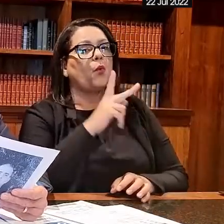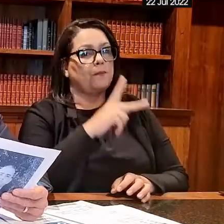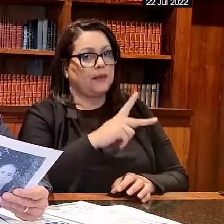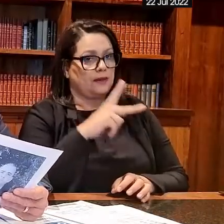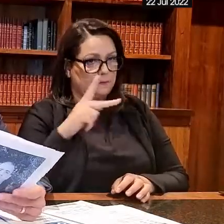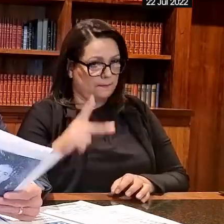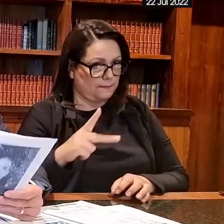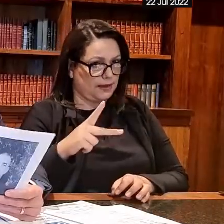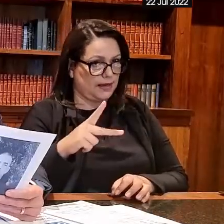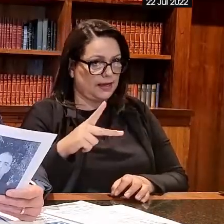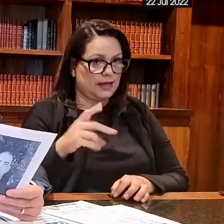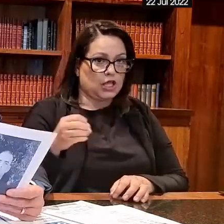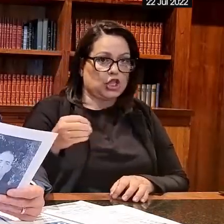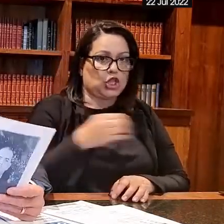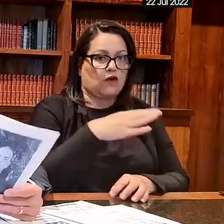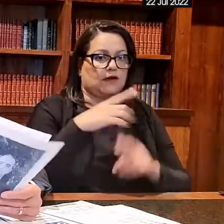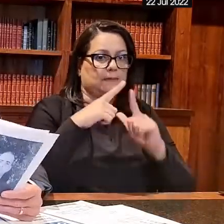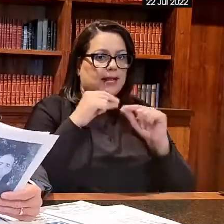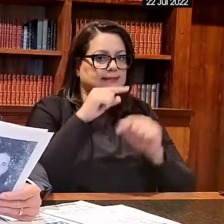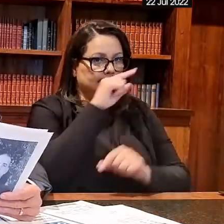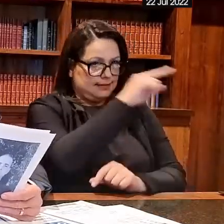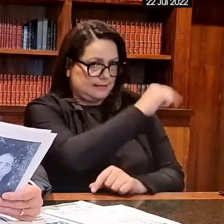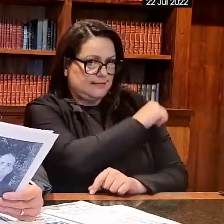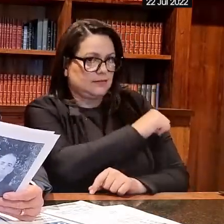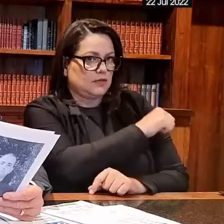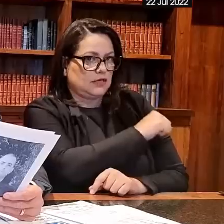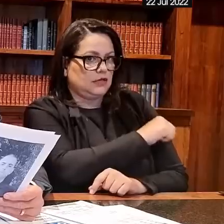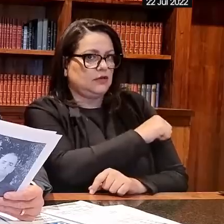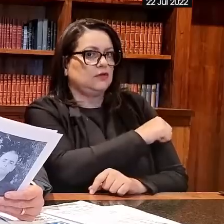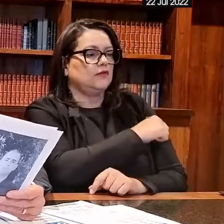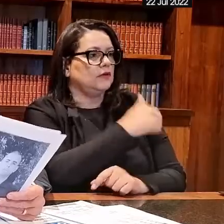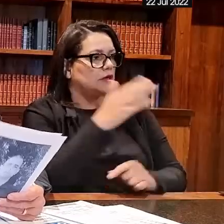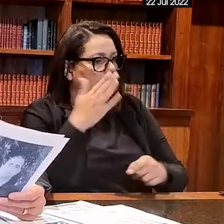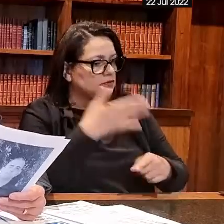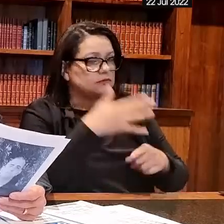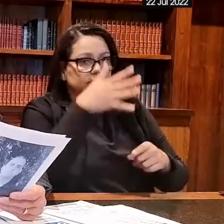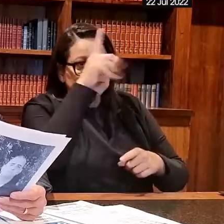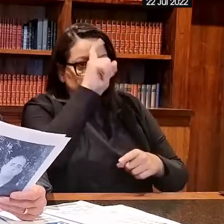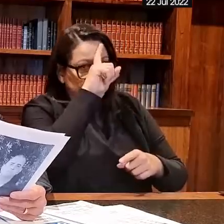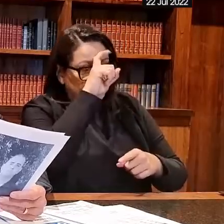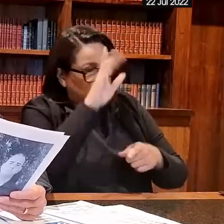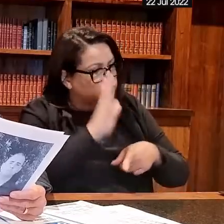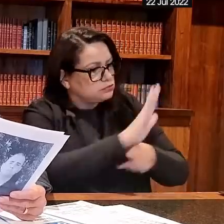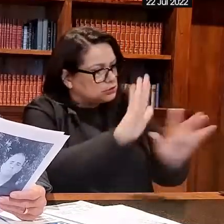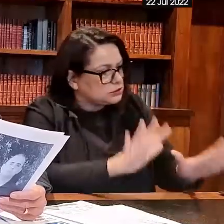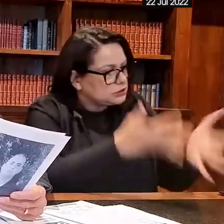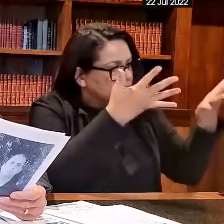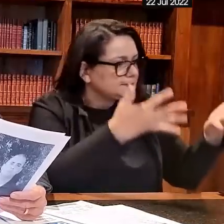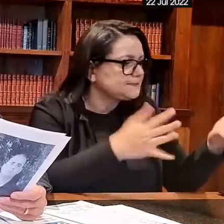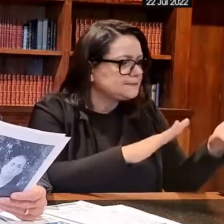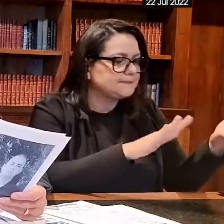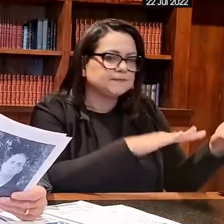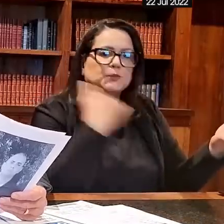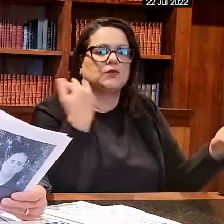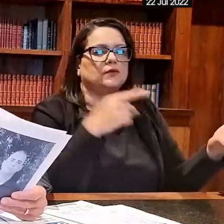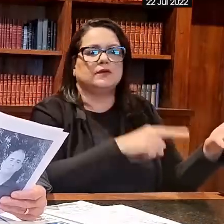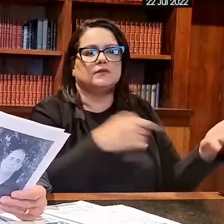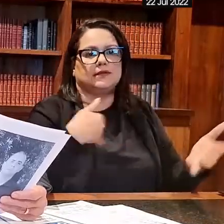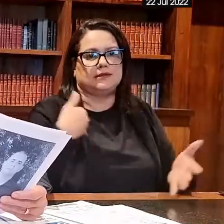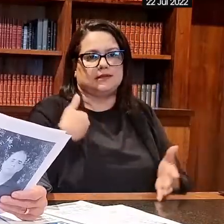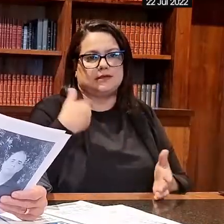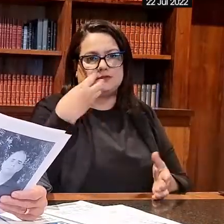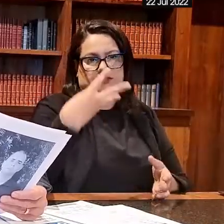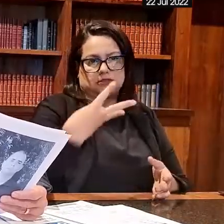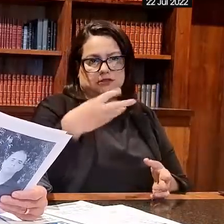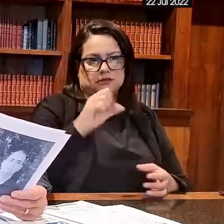UPP Nova Brasília foi socorrido não resistiu e é tinha